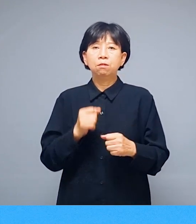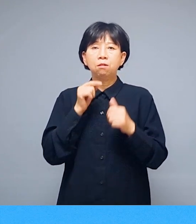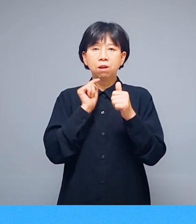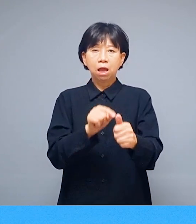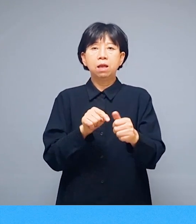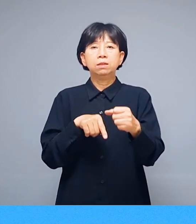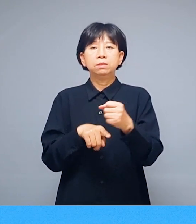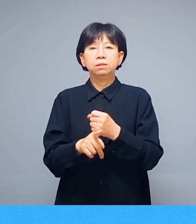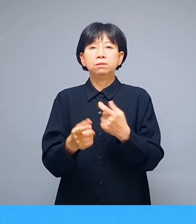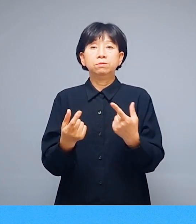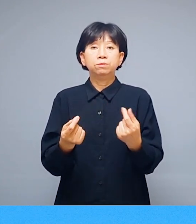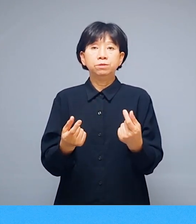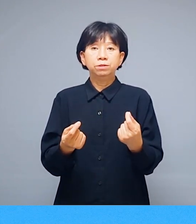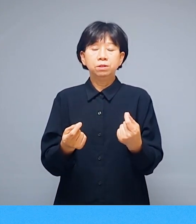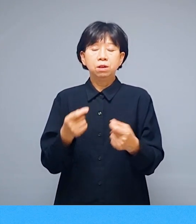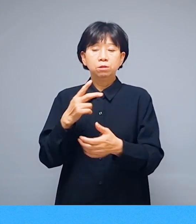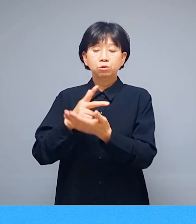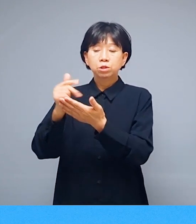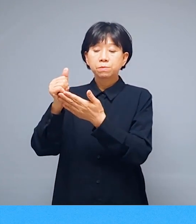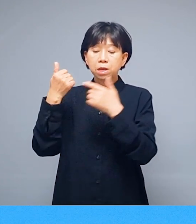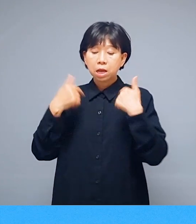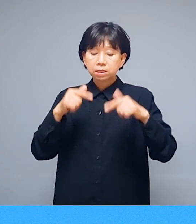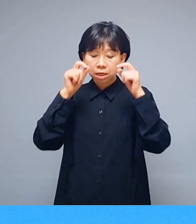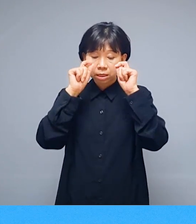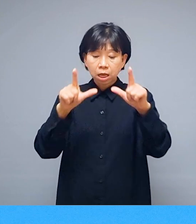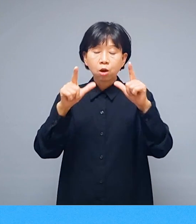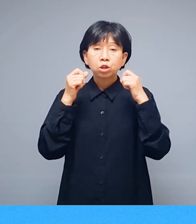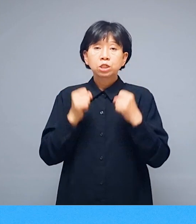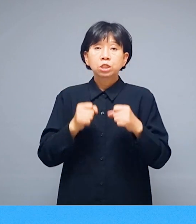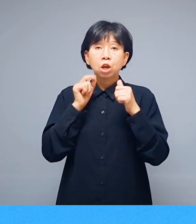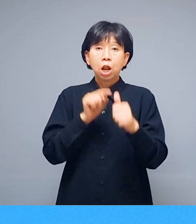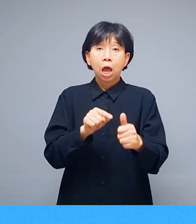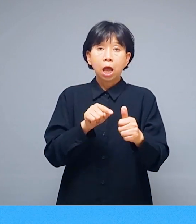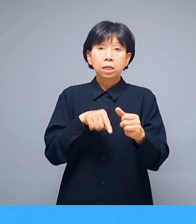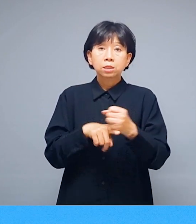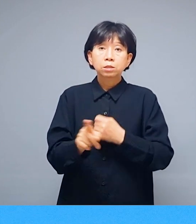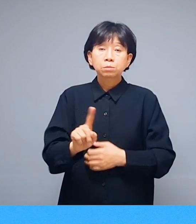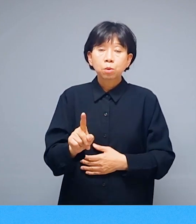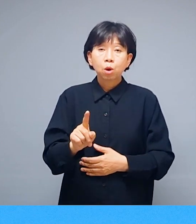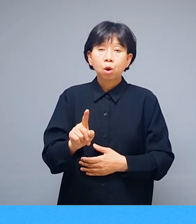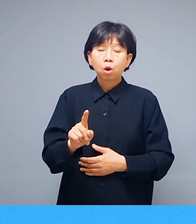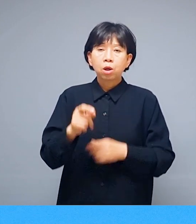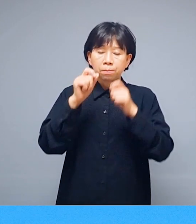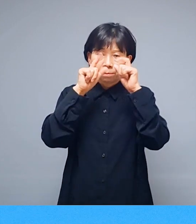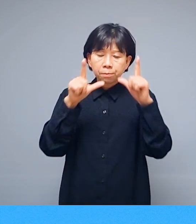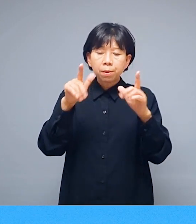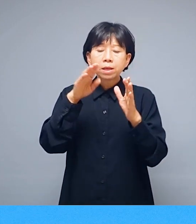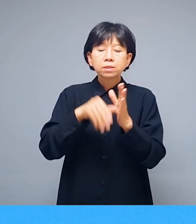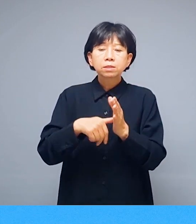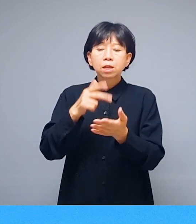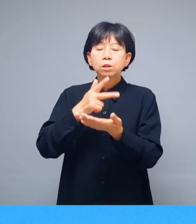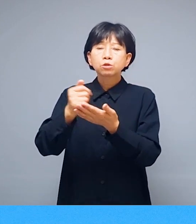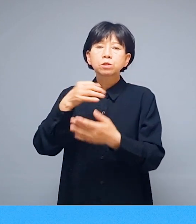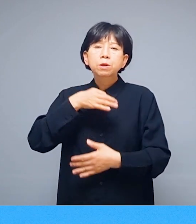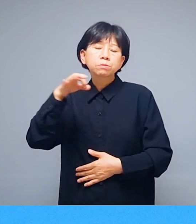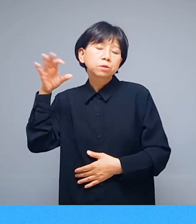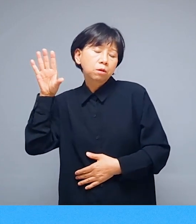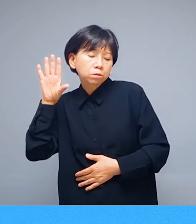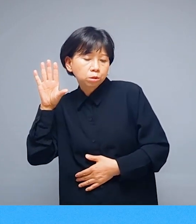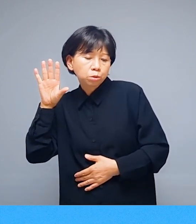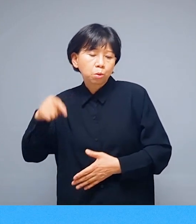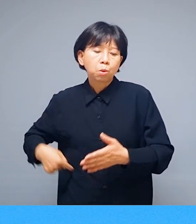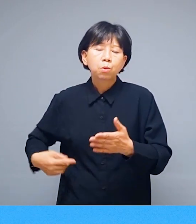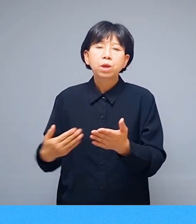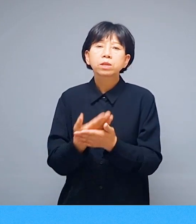말씀이에요. 성도들은 왜 주님이 항상 깨어있으라 하실까요? 여러분, 깨어있어야 주님의 음성을 들을 수 있고, 깨어있어야